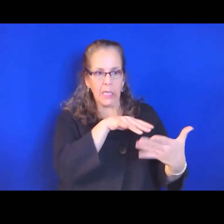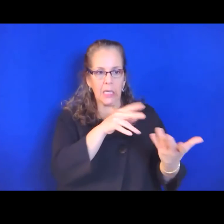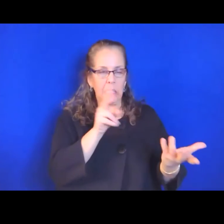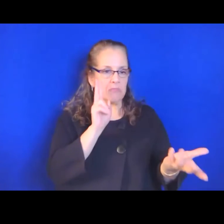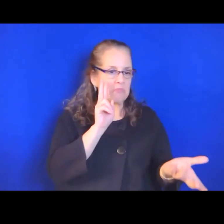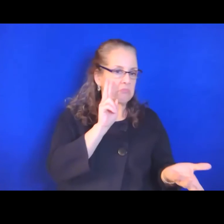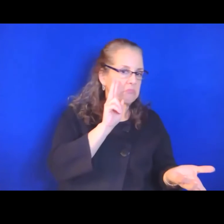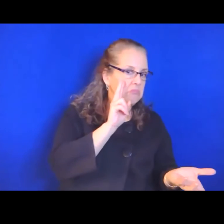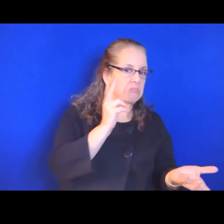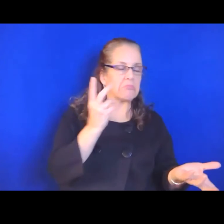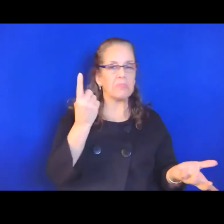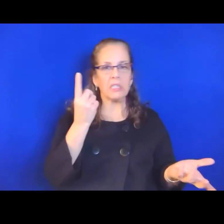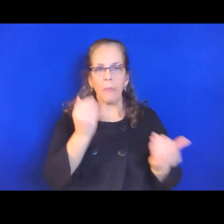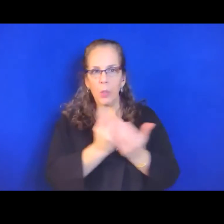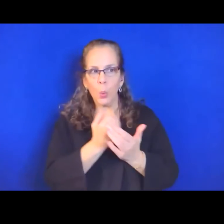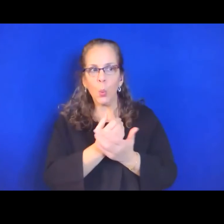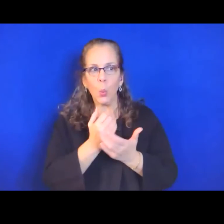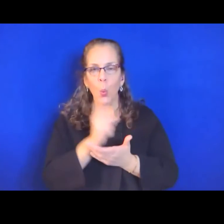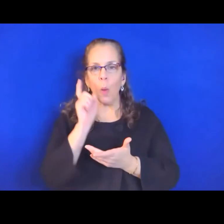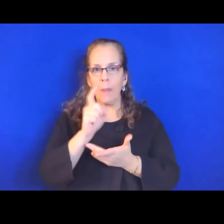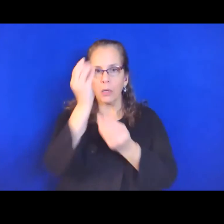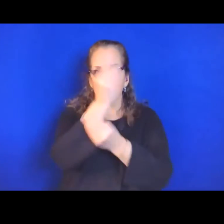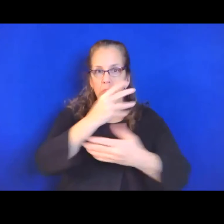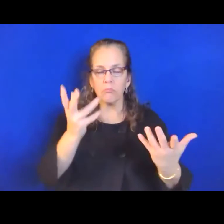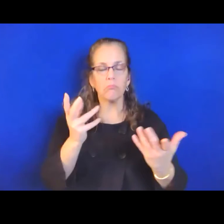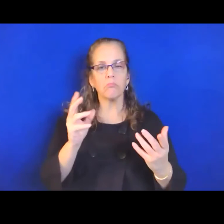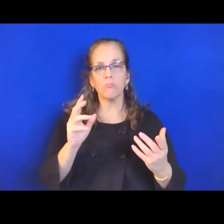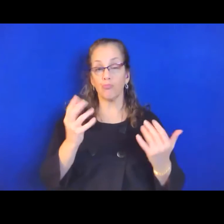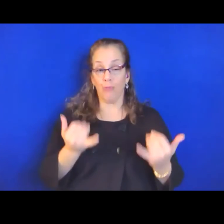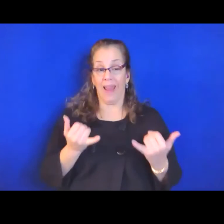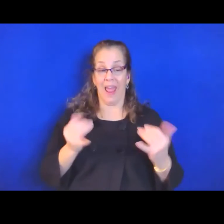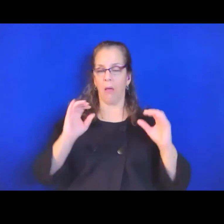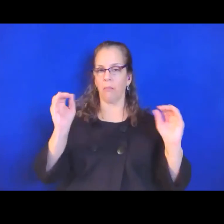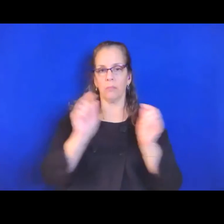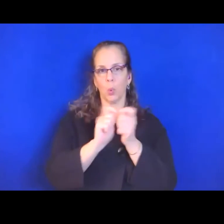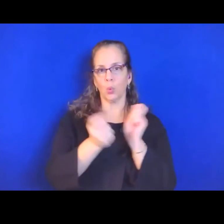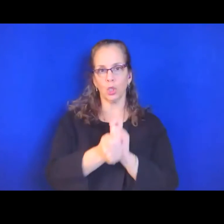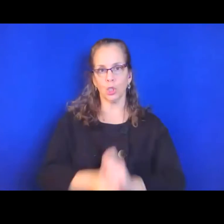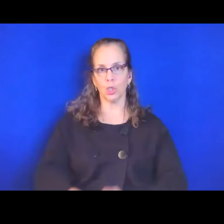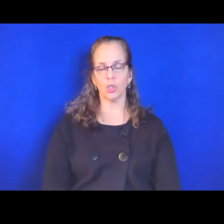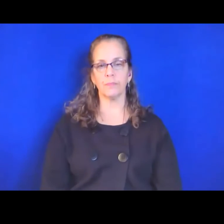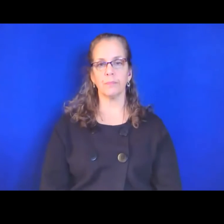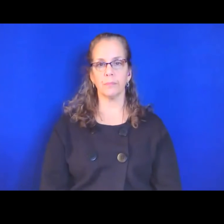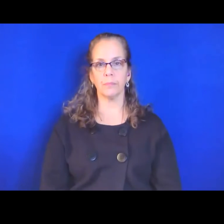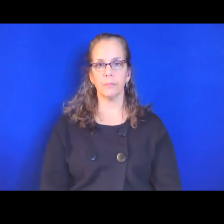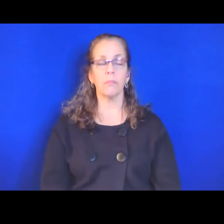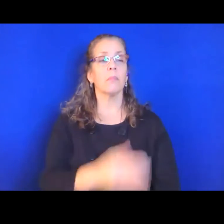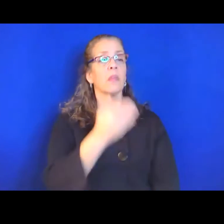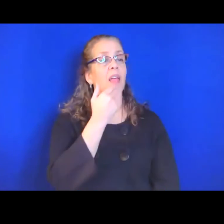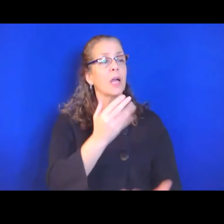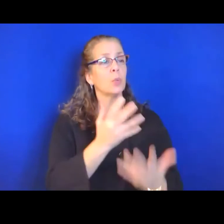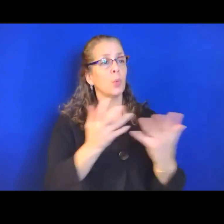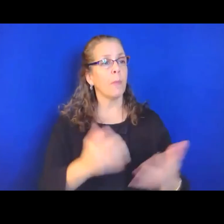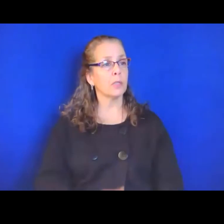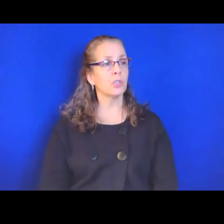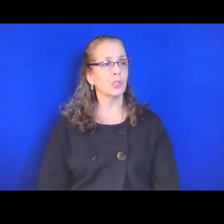我们还是应该去用科学来去看待这个